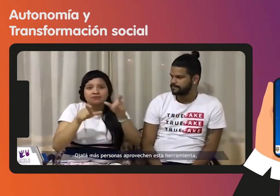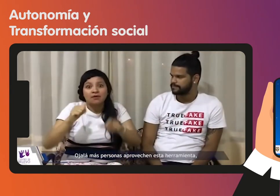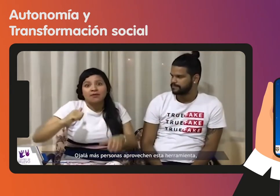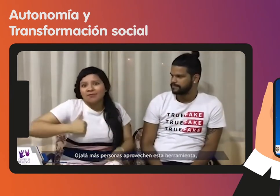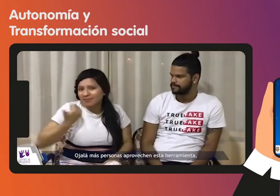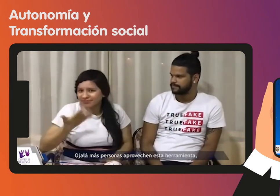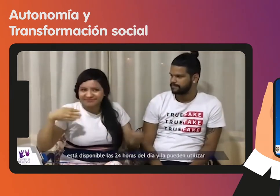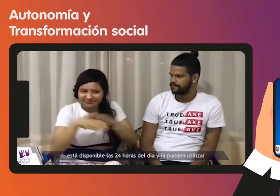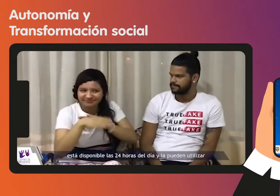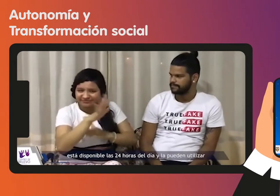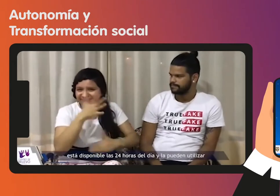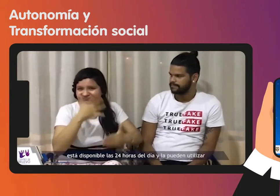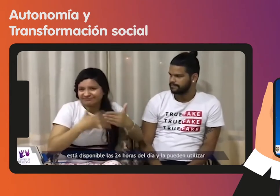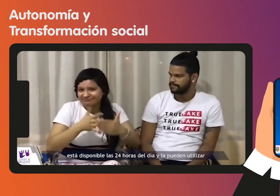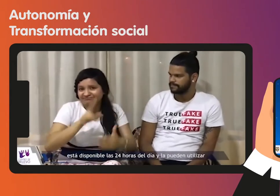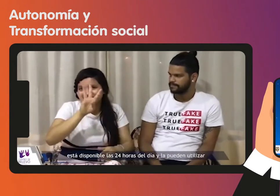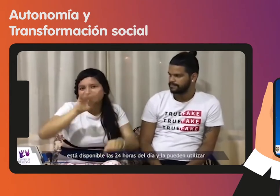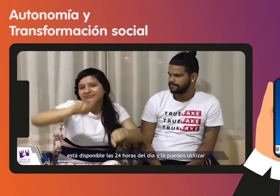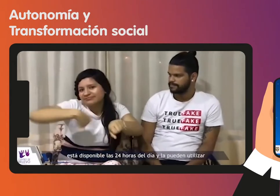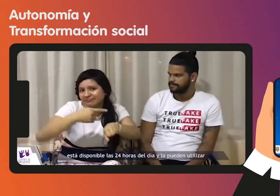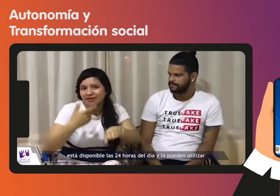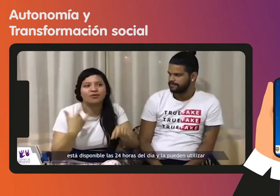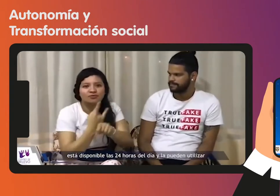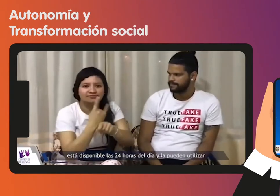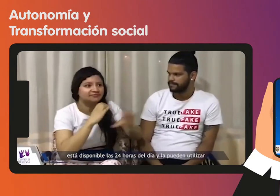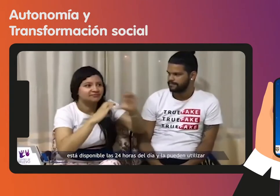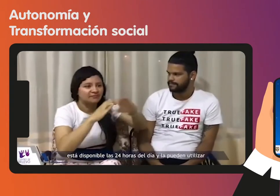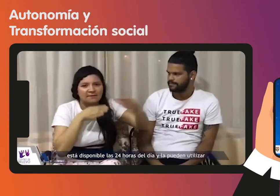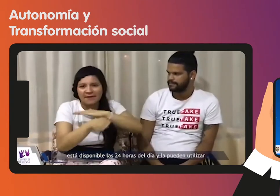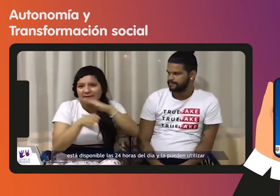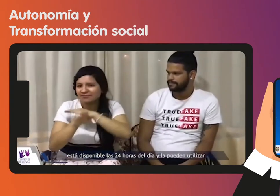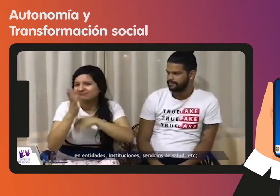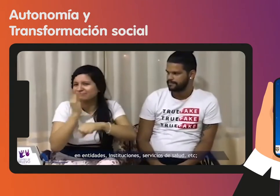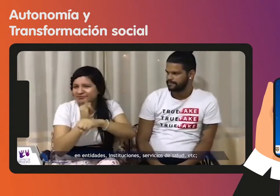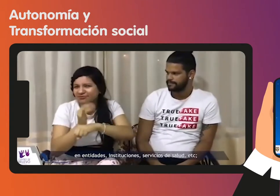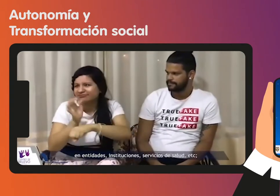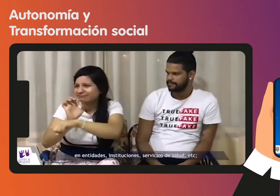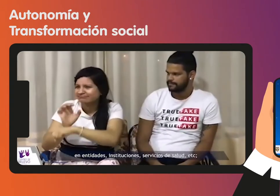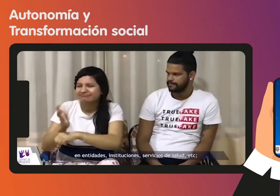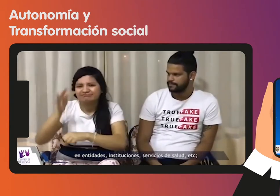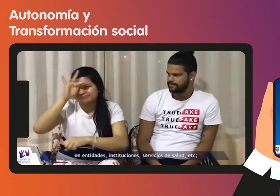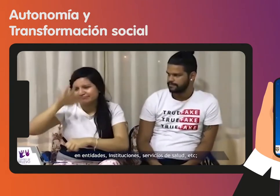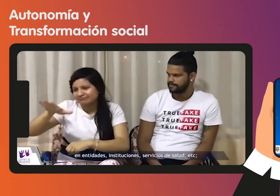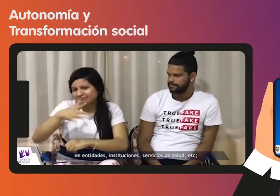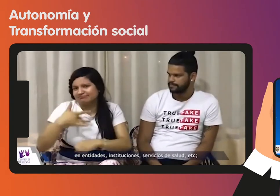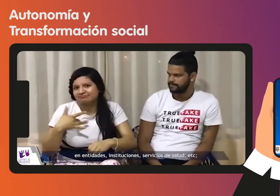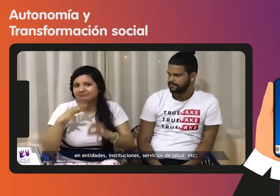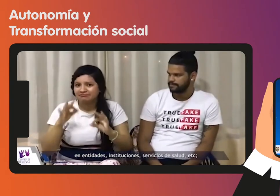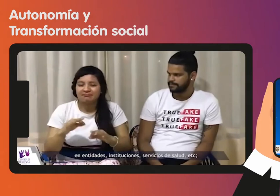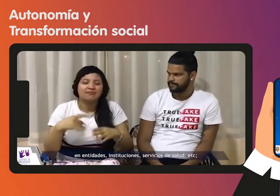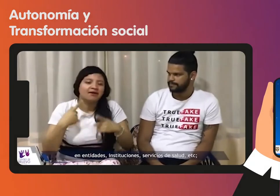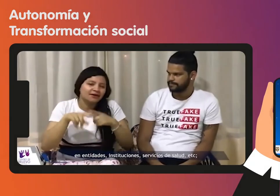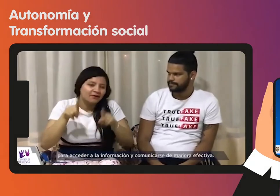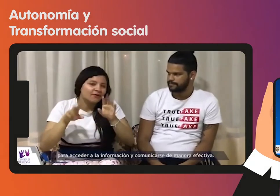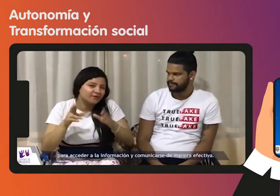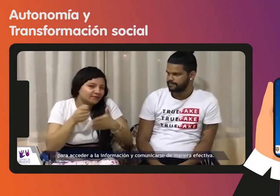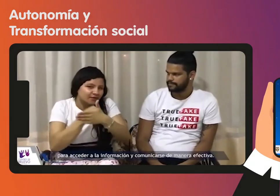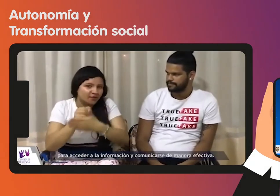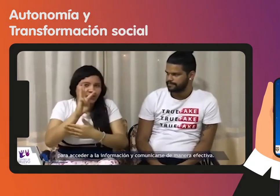herramienta. Está disponible las 24 horas del día y la pueden utilizar en entidades, instituciones, servicios de salud, etc. para